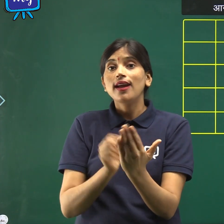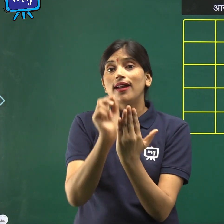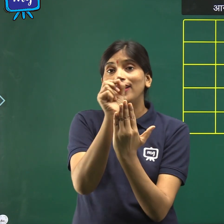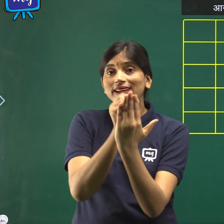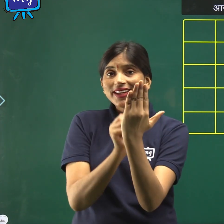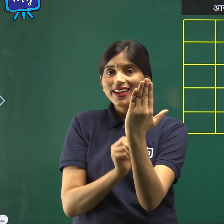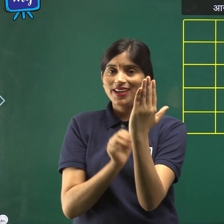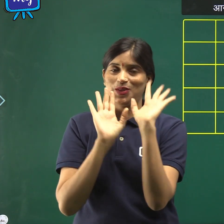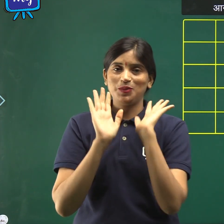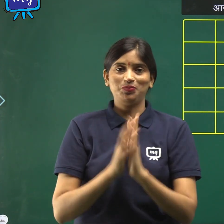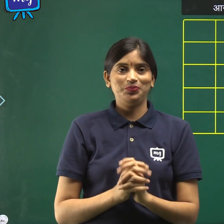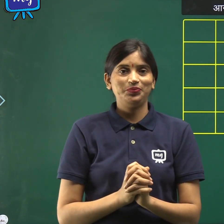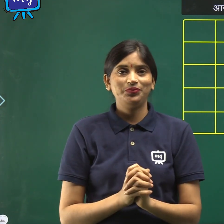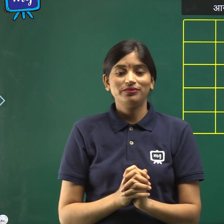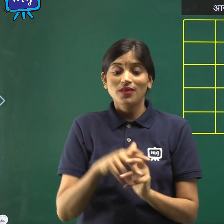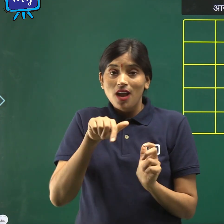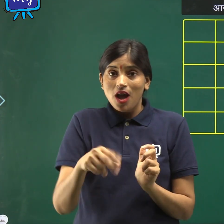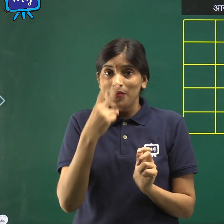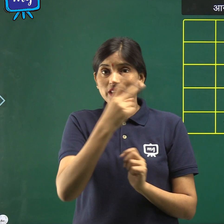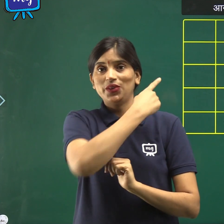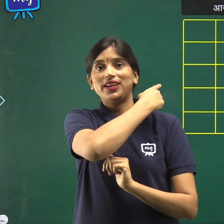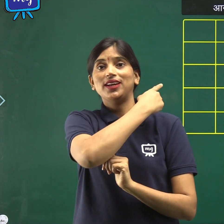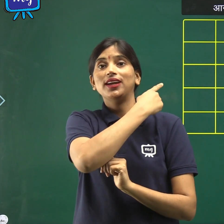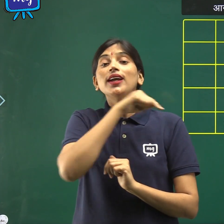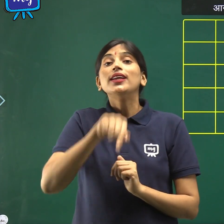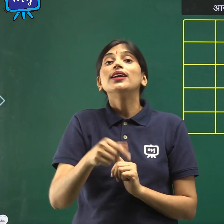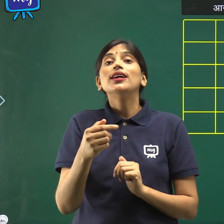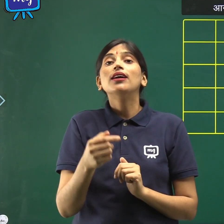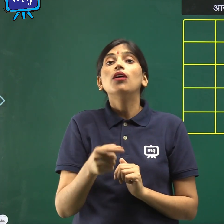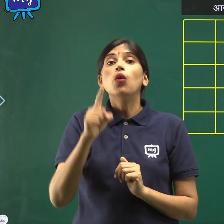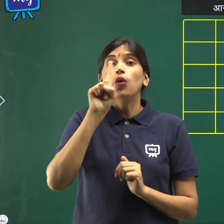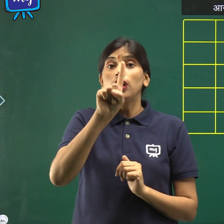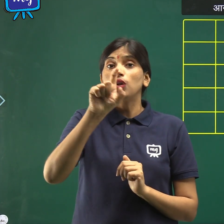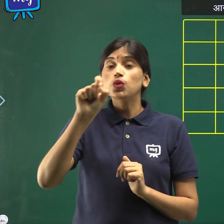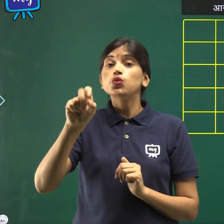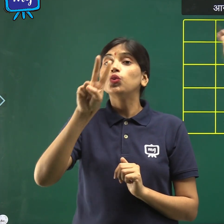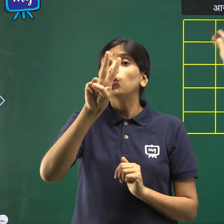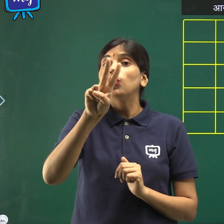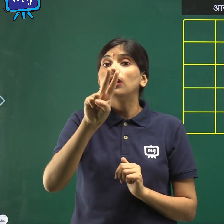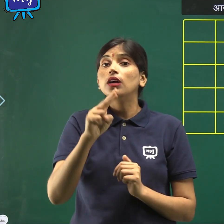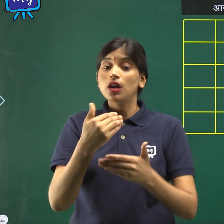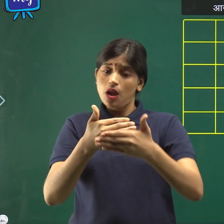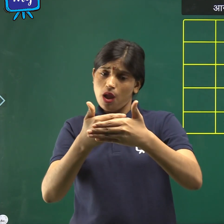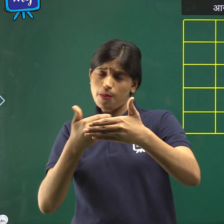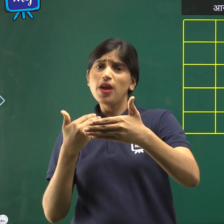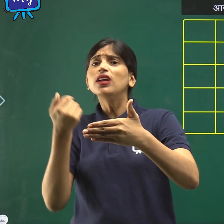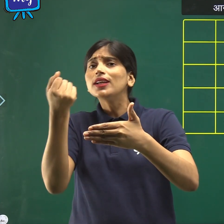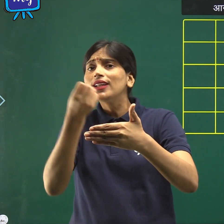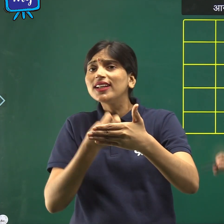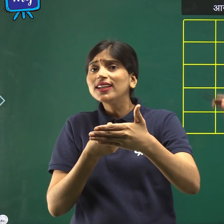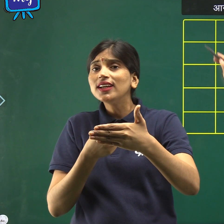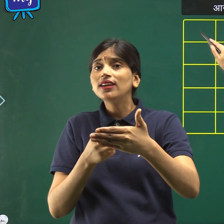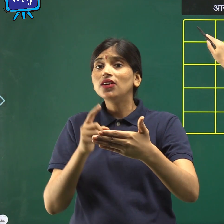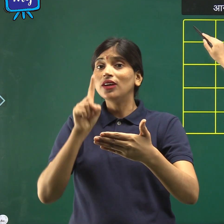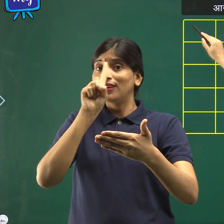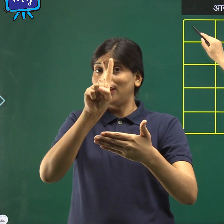संख्याएं लिखिए। अब देखो इधर ये कितने हैं? 102, 102 से पहले कितने आते हैं?